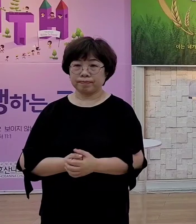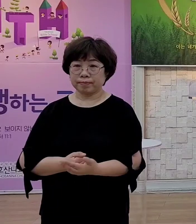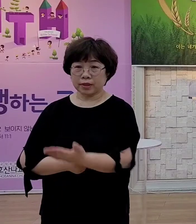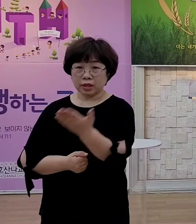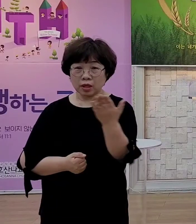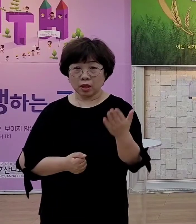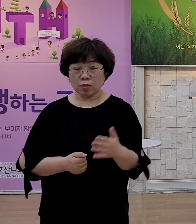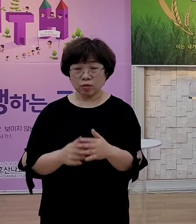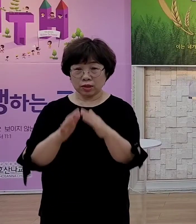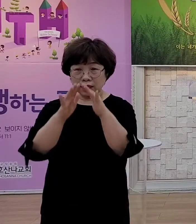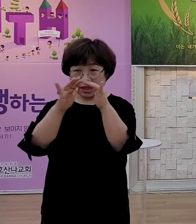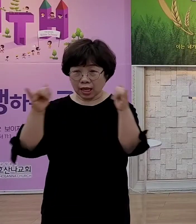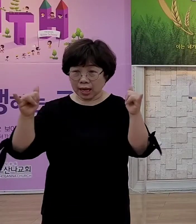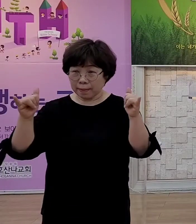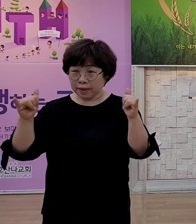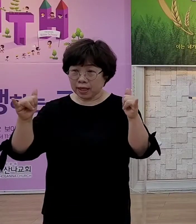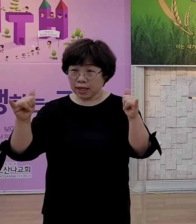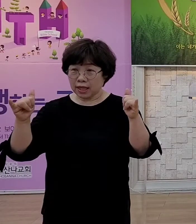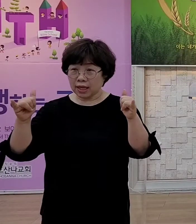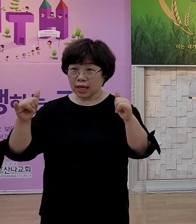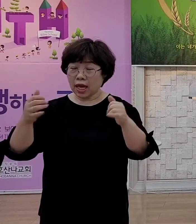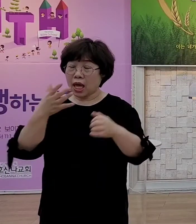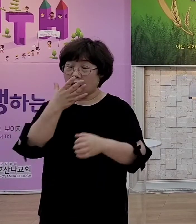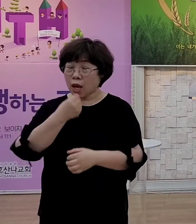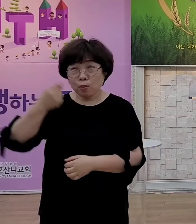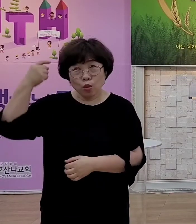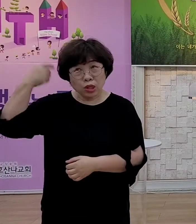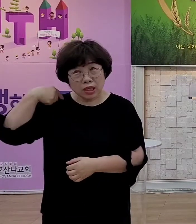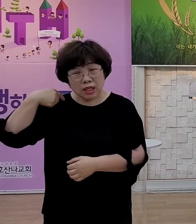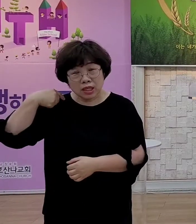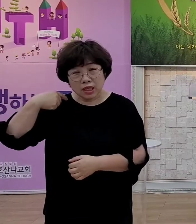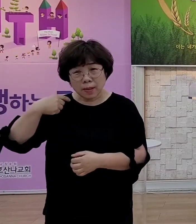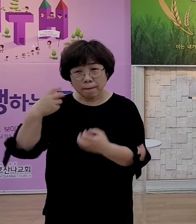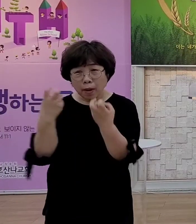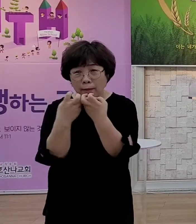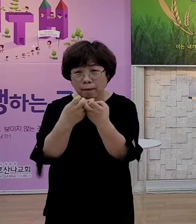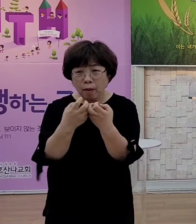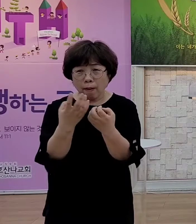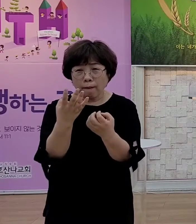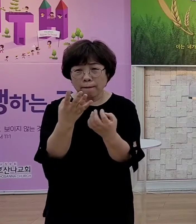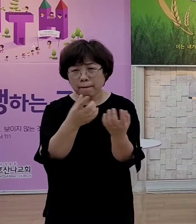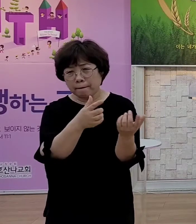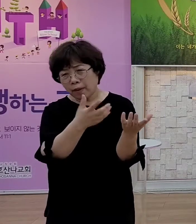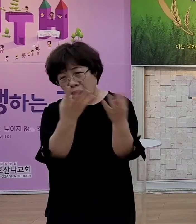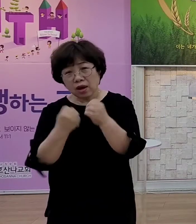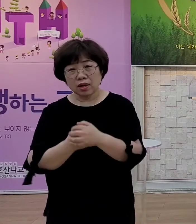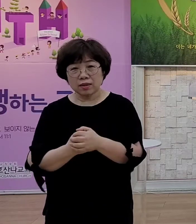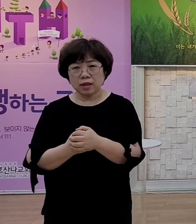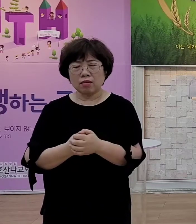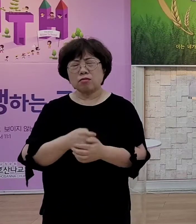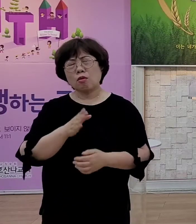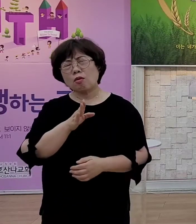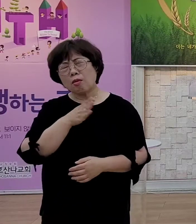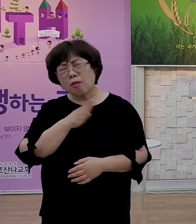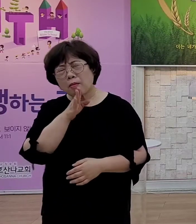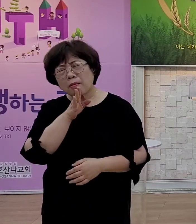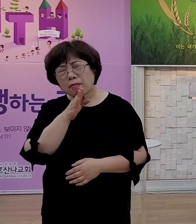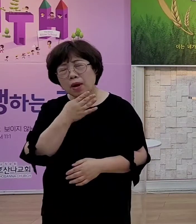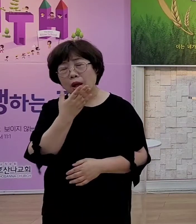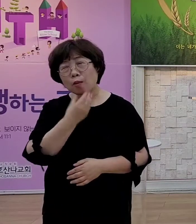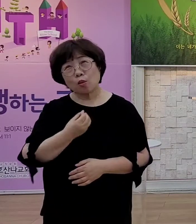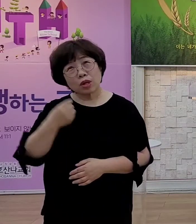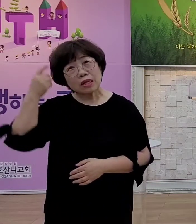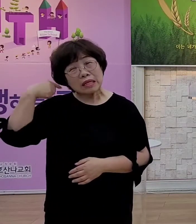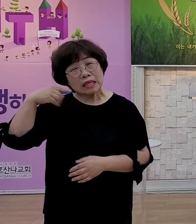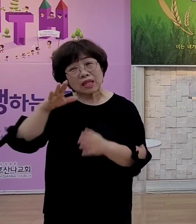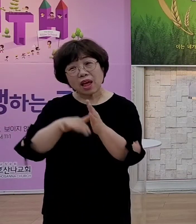여러분, 사람이 이렇게 행복을 느끼는 여러 가지 방법이 있잖아요. 아, 참 행복하다. 이런 것을 느낄 때가